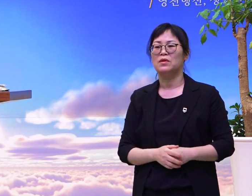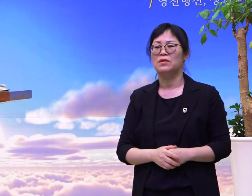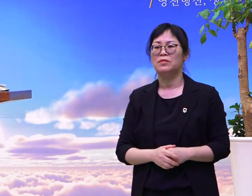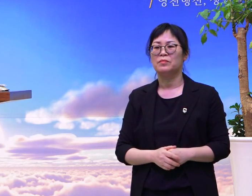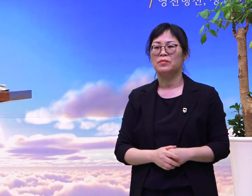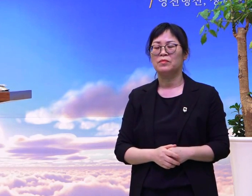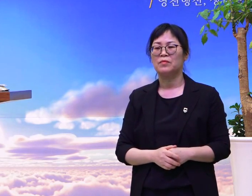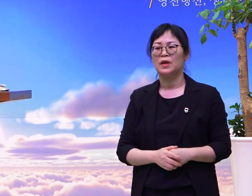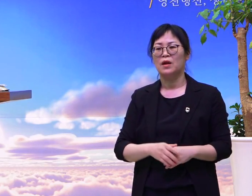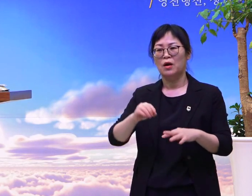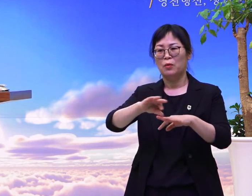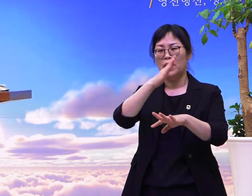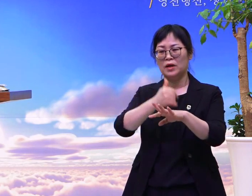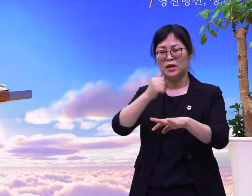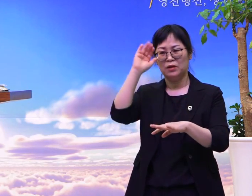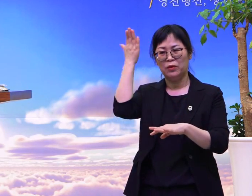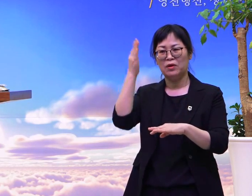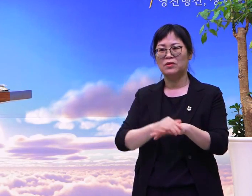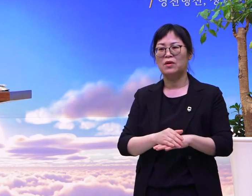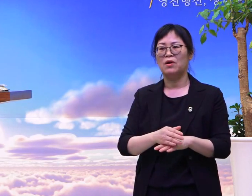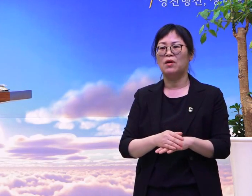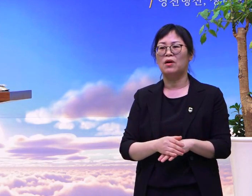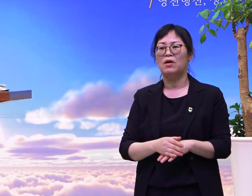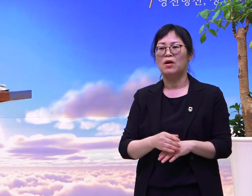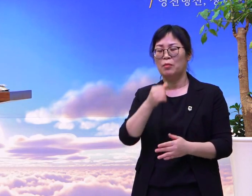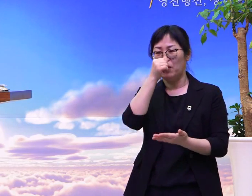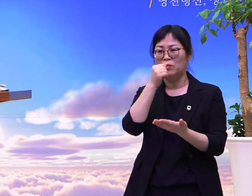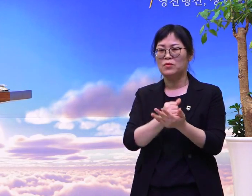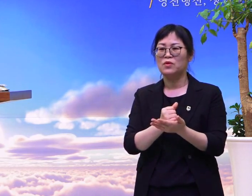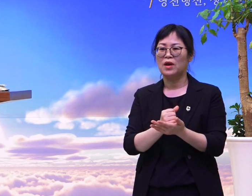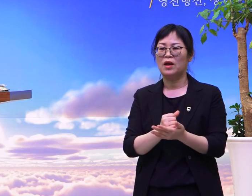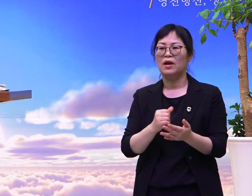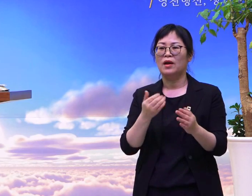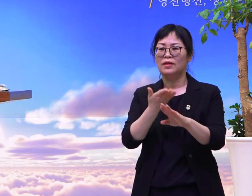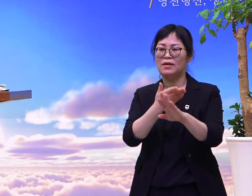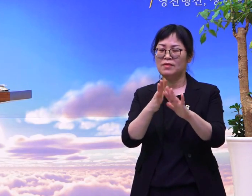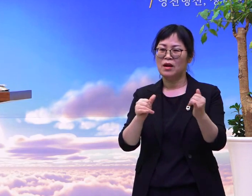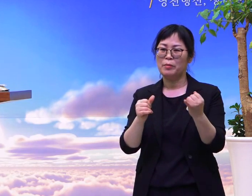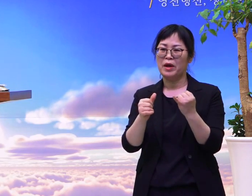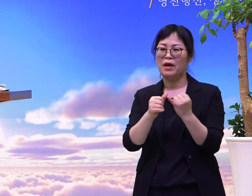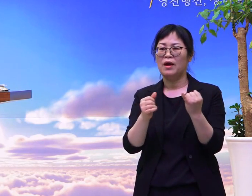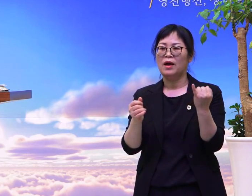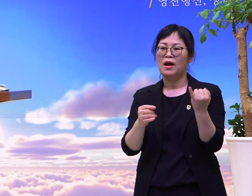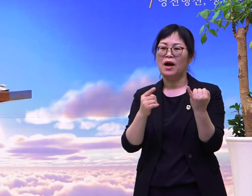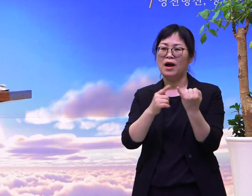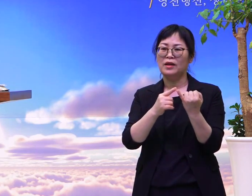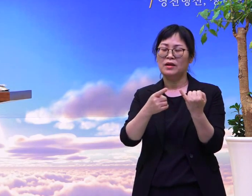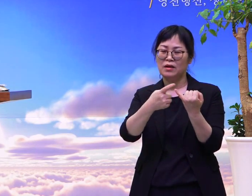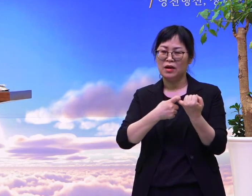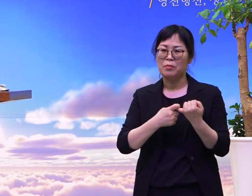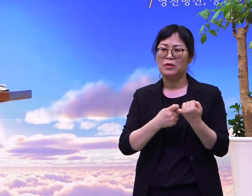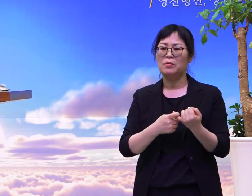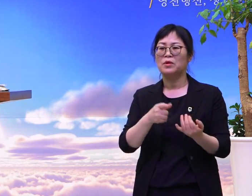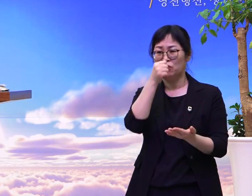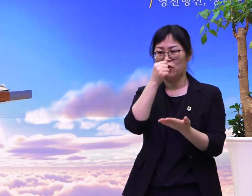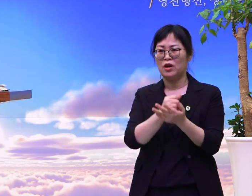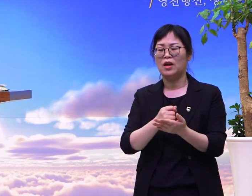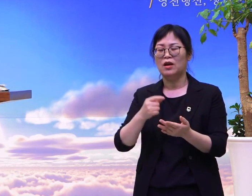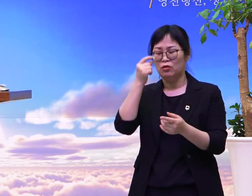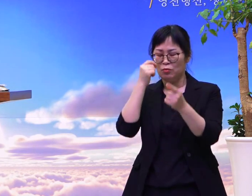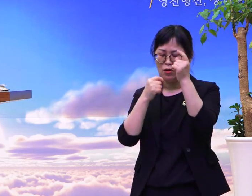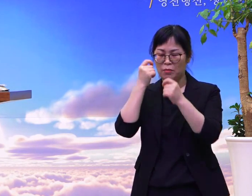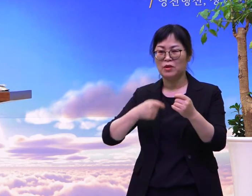그리고 왕이 되어서 우리아의 아내 밧세바를 범한 죄, 그 죄를 회개하는, 눈물을 흘리며